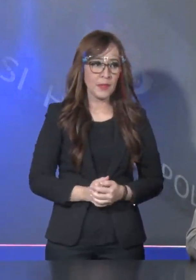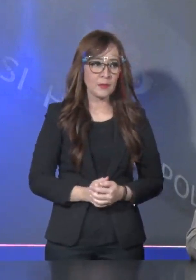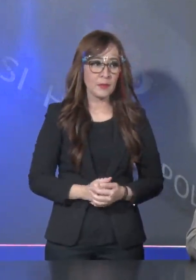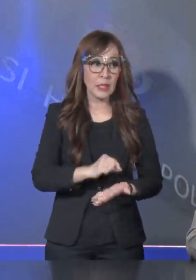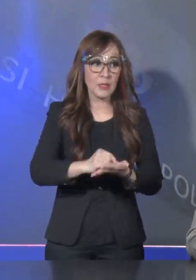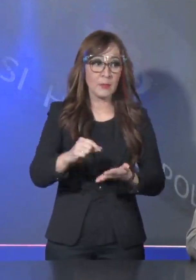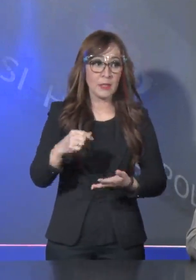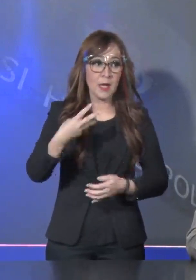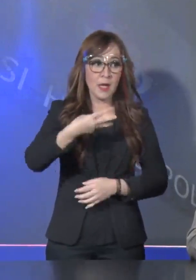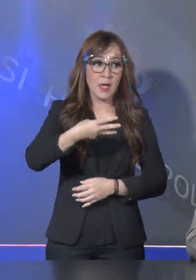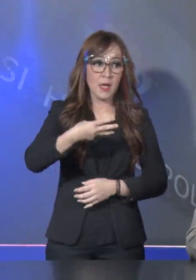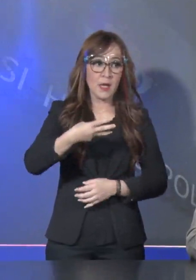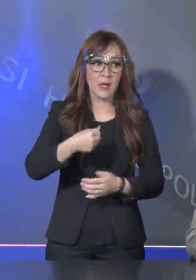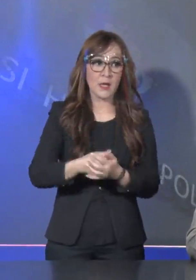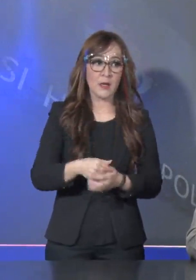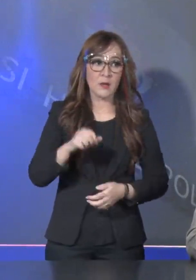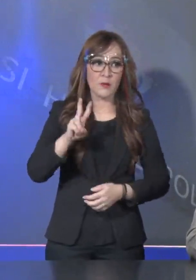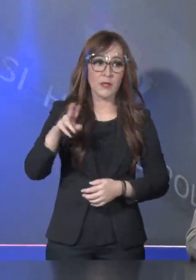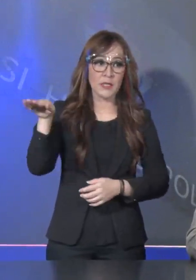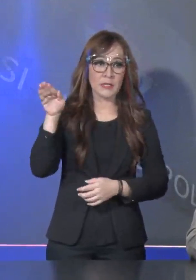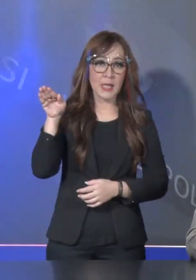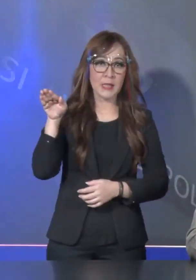Iya. EPZ.